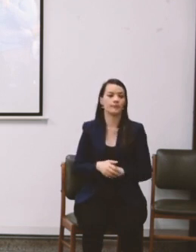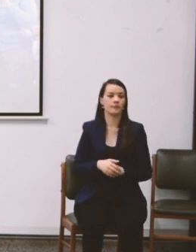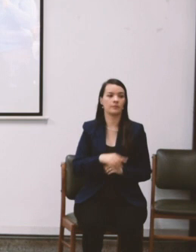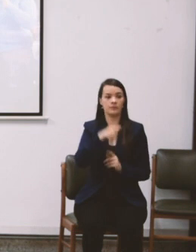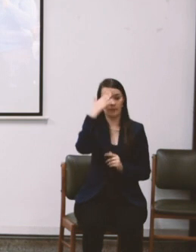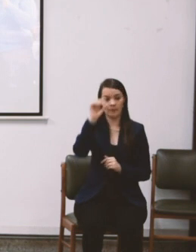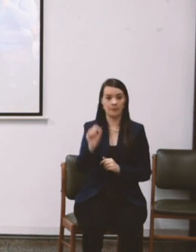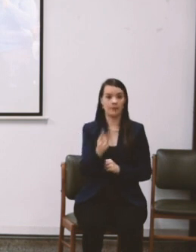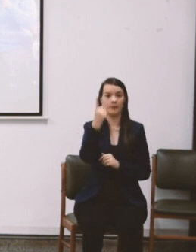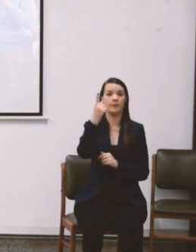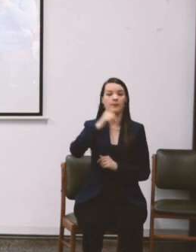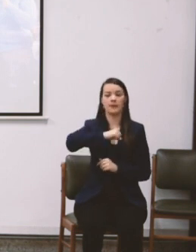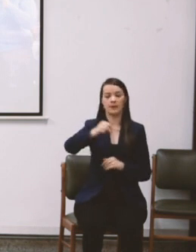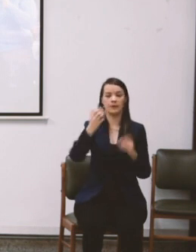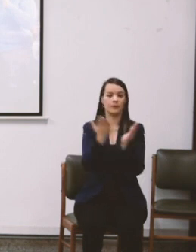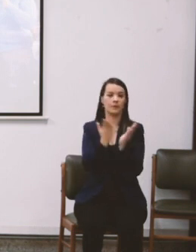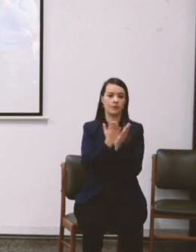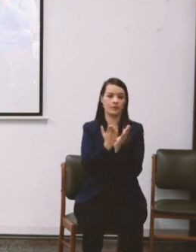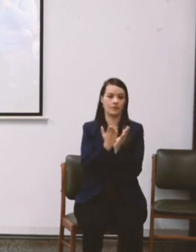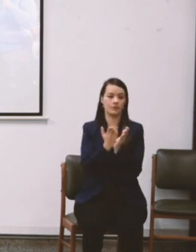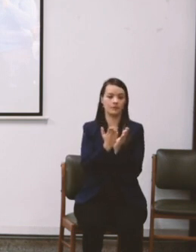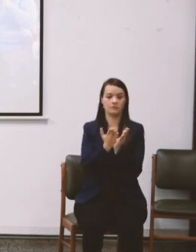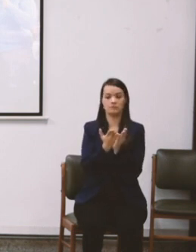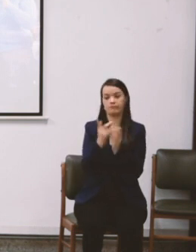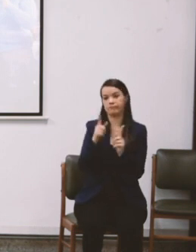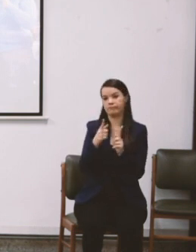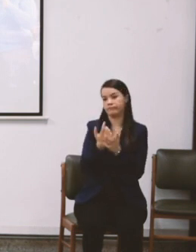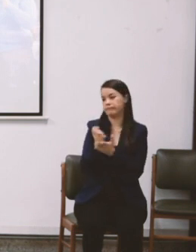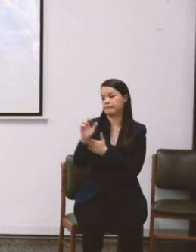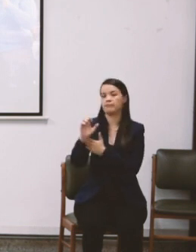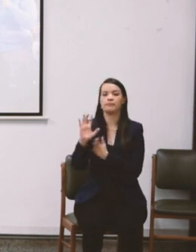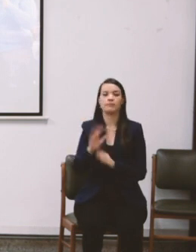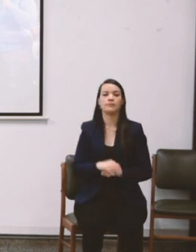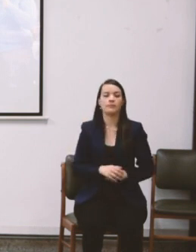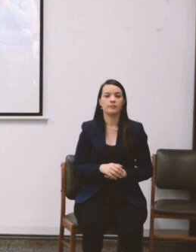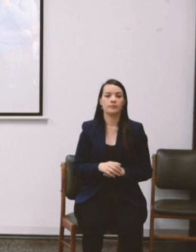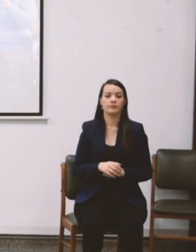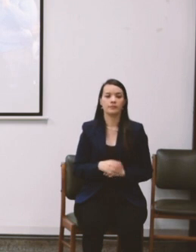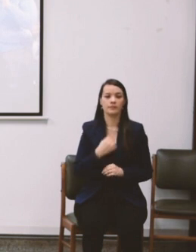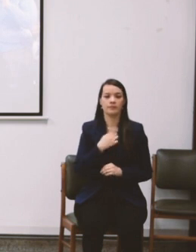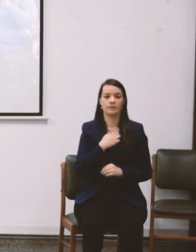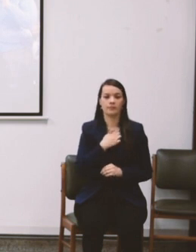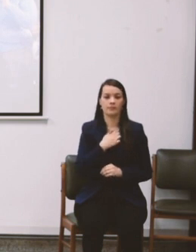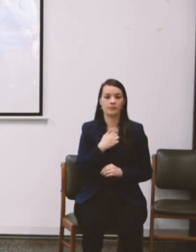está el derecho a la educación que tienen los estudiantes. Entonces, ahora se tienen a los estudiantes, pues